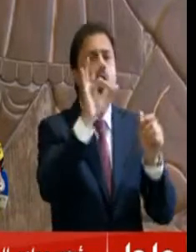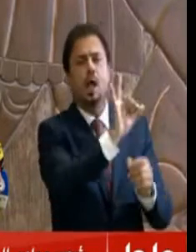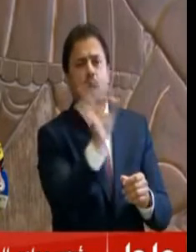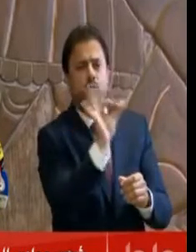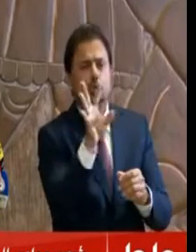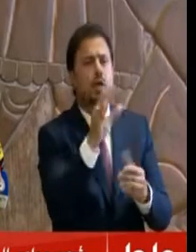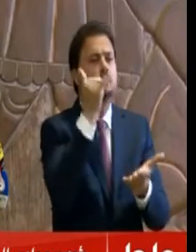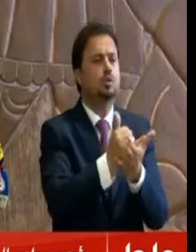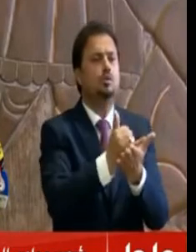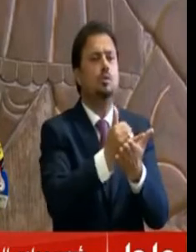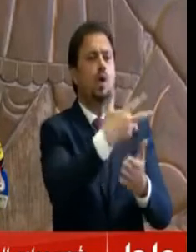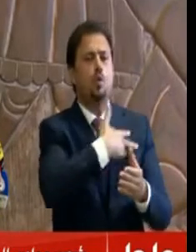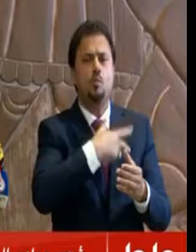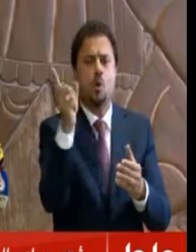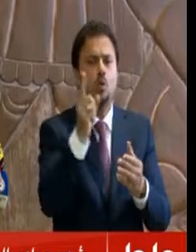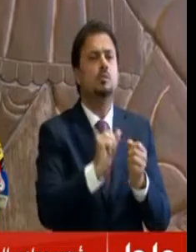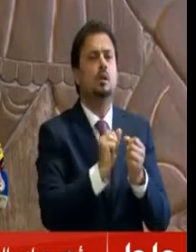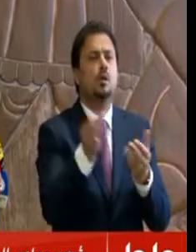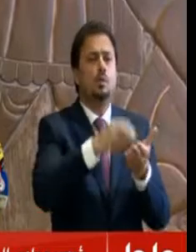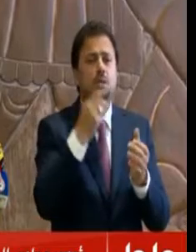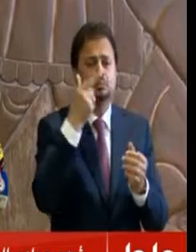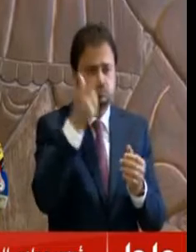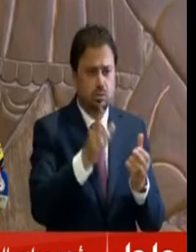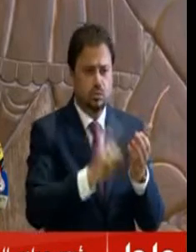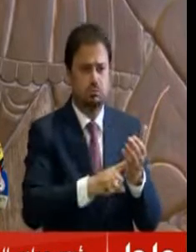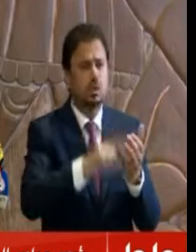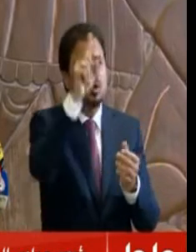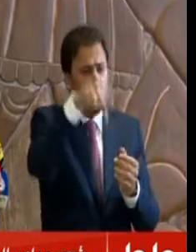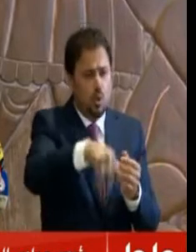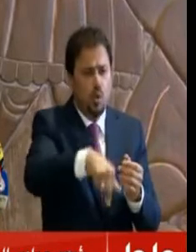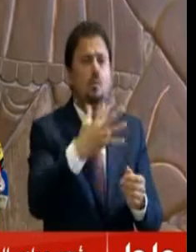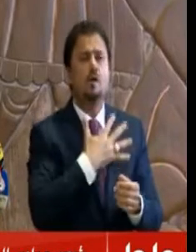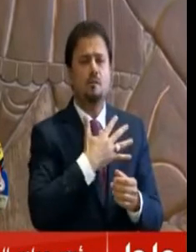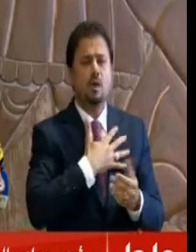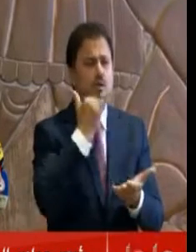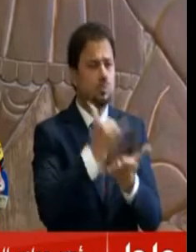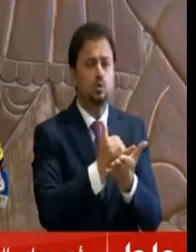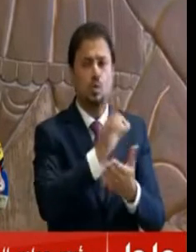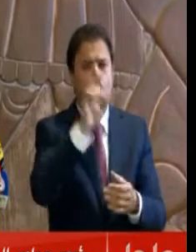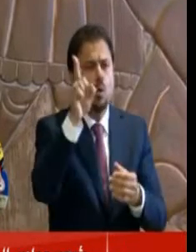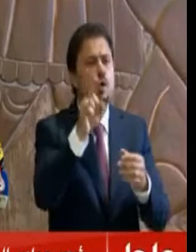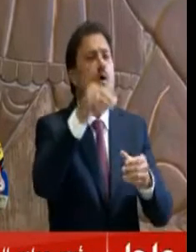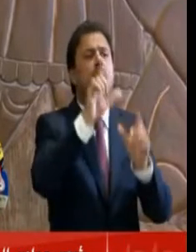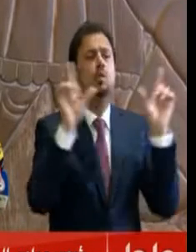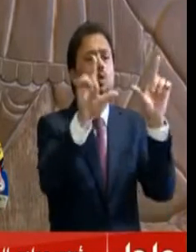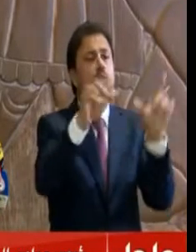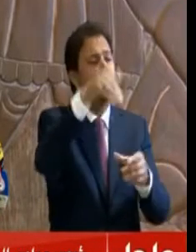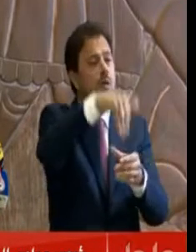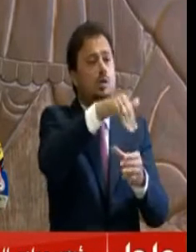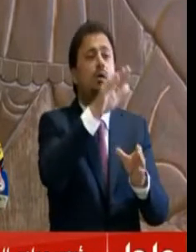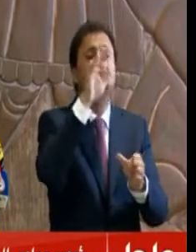لسنه 2021. هذا اليوم الذي وعدنا فيه المفوضيه العليا المستقله